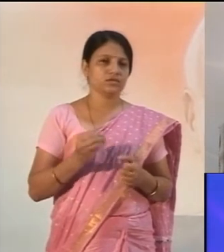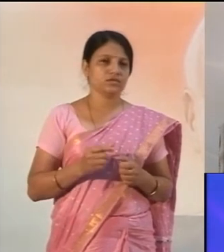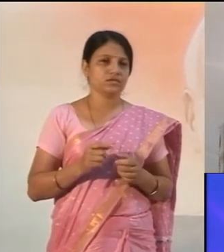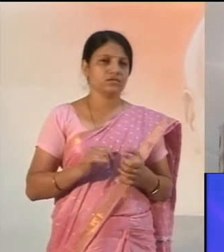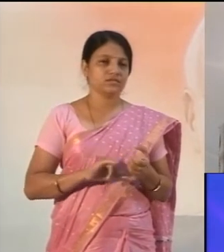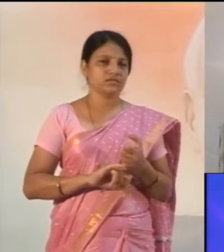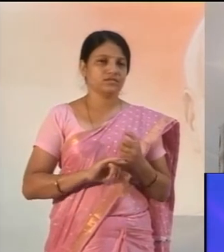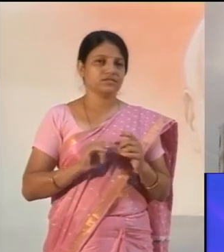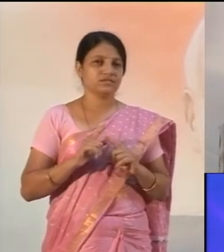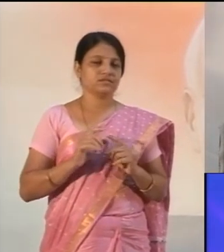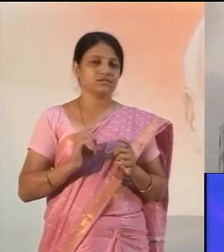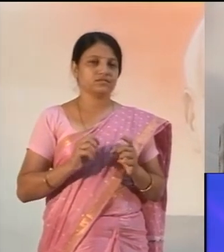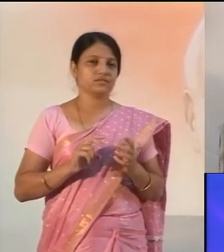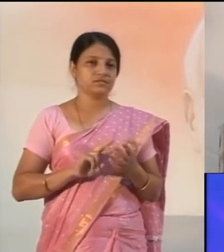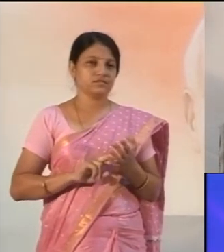एक बार